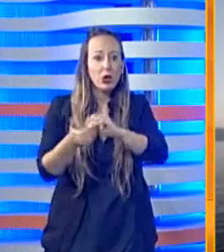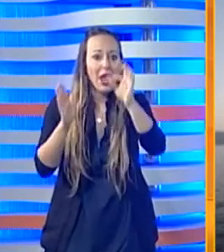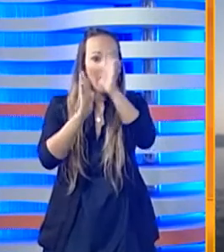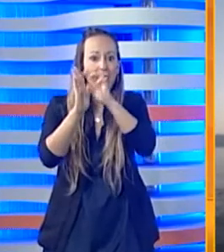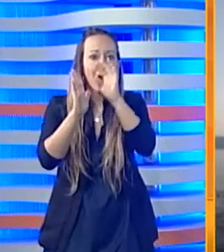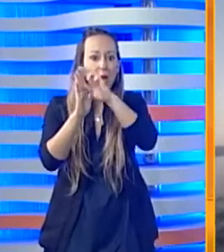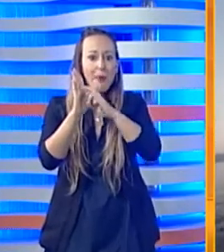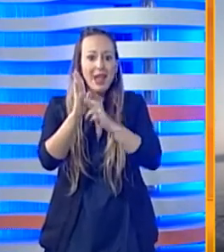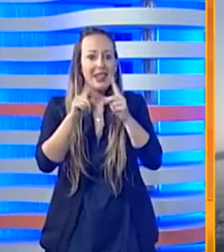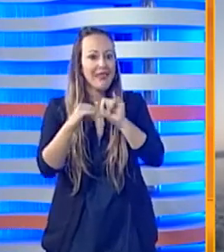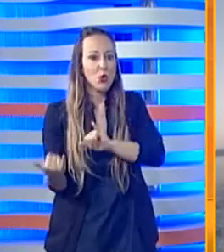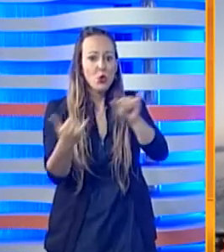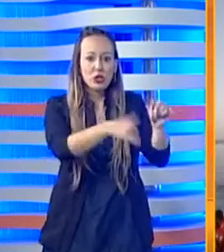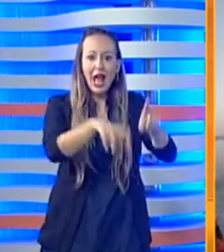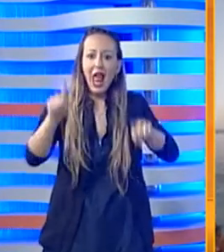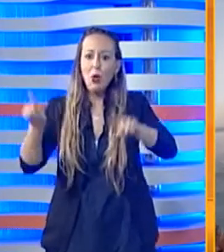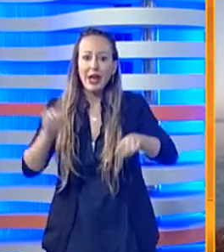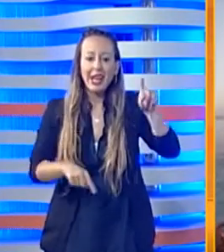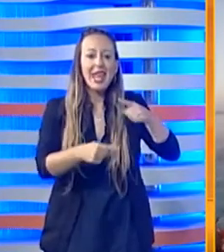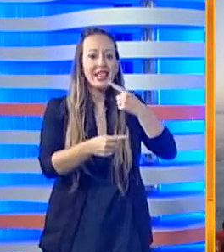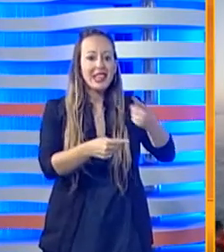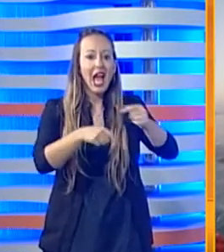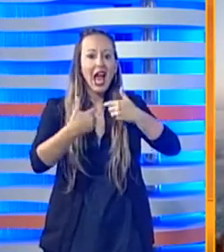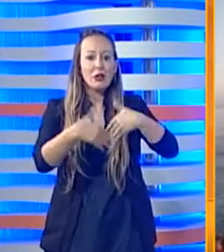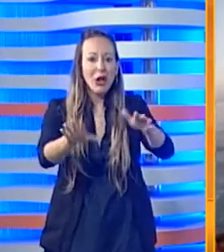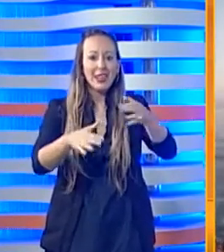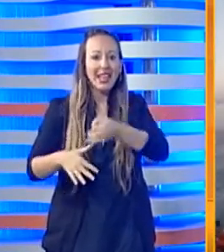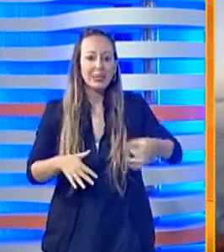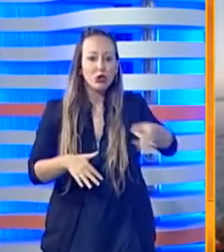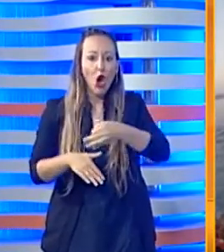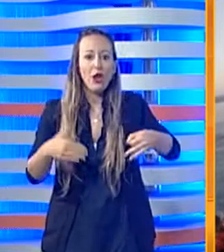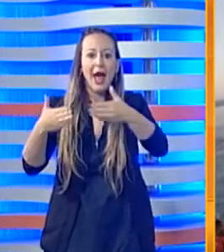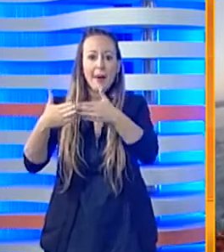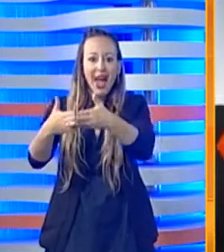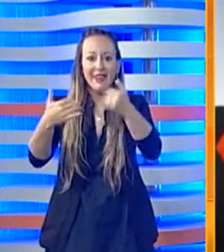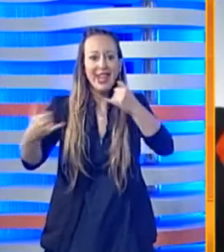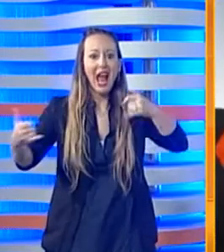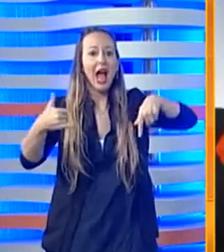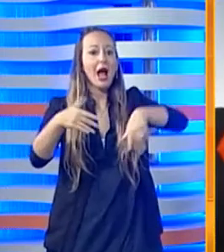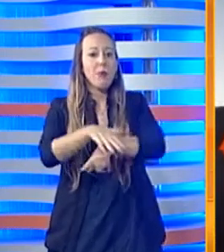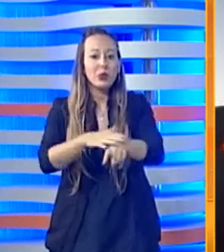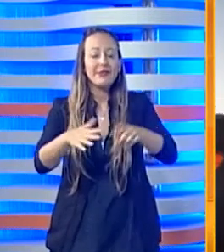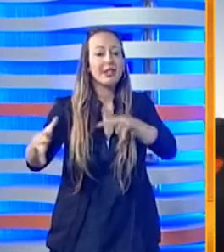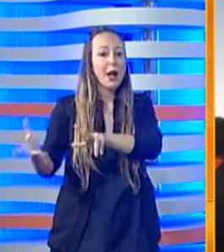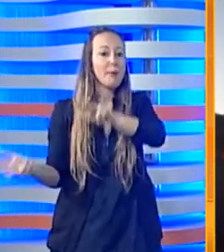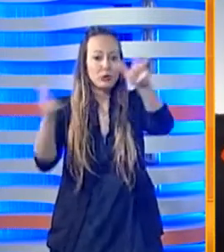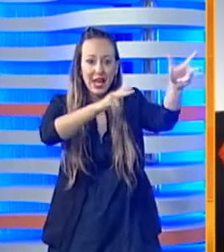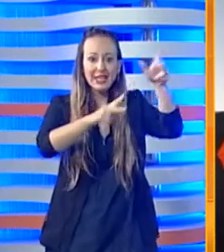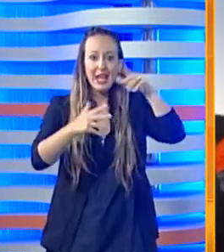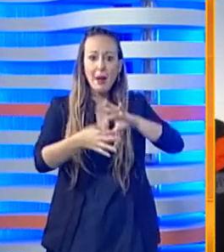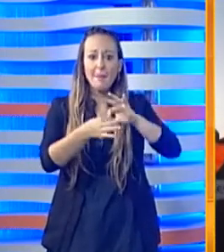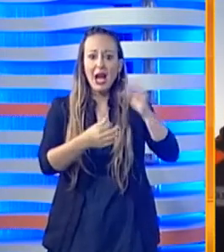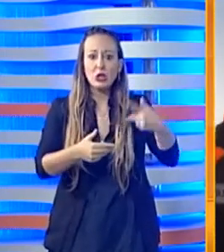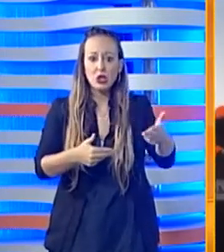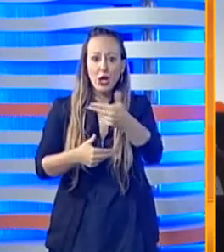dalla struttura. Alcuni tentano di lasciare l'isola con la nave di linea, nascondendosi sui furgoni